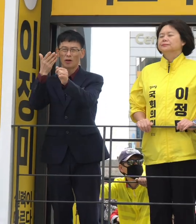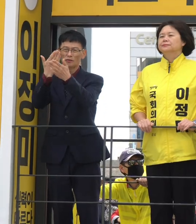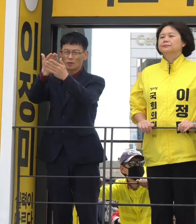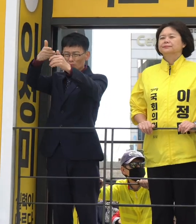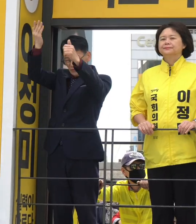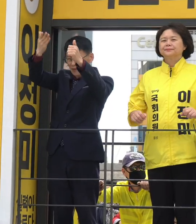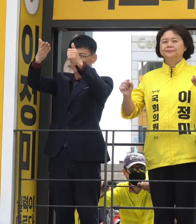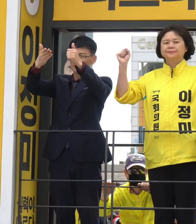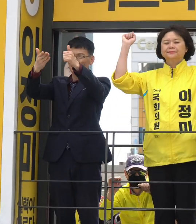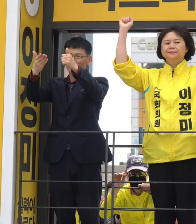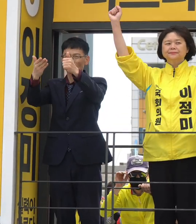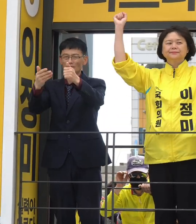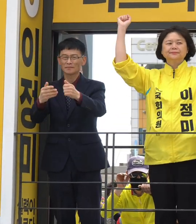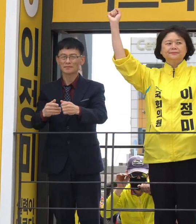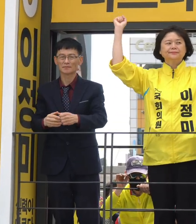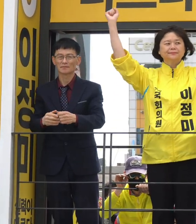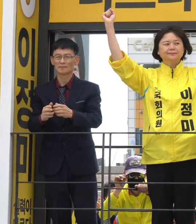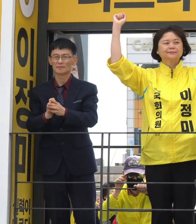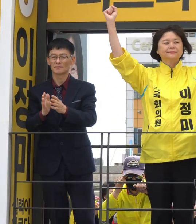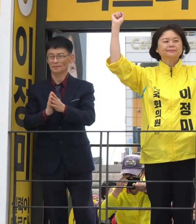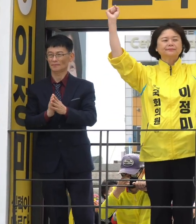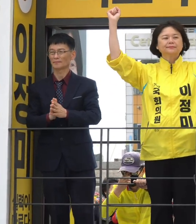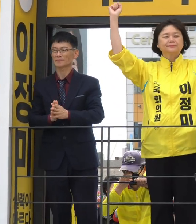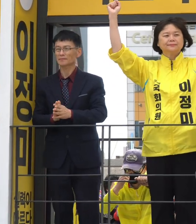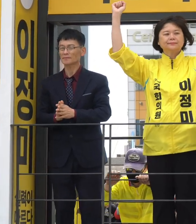밀어주셔야 합니다, 여러분.